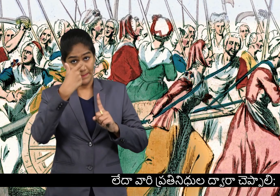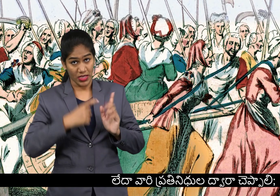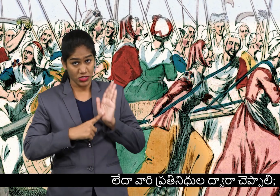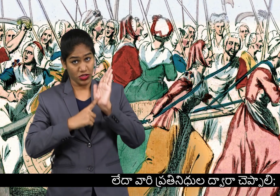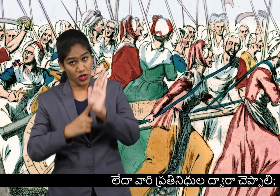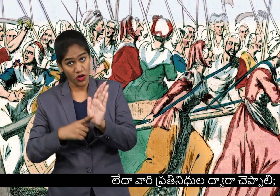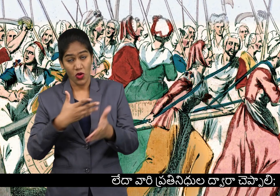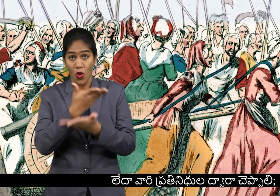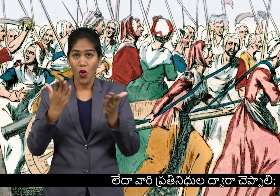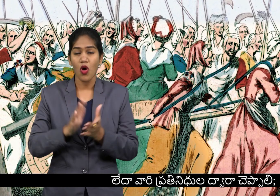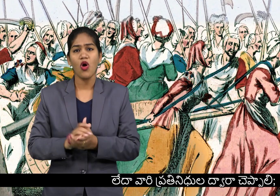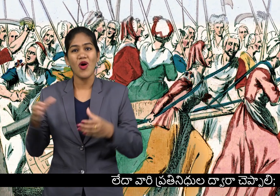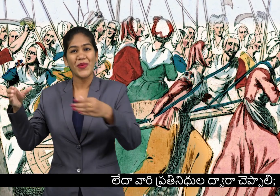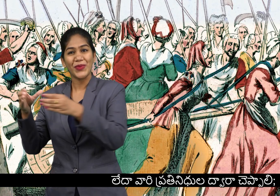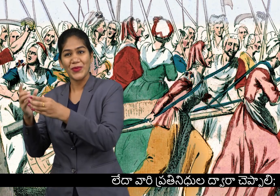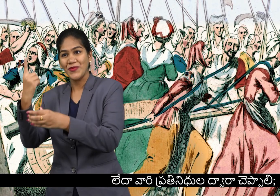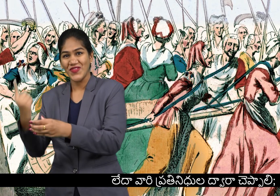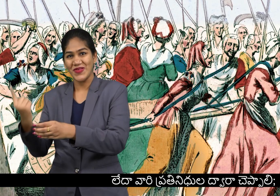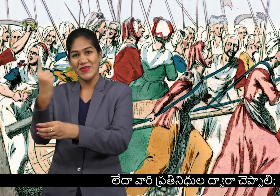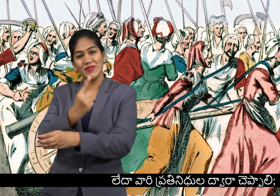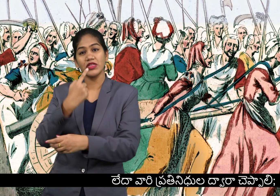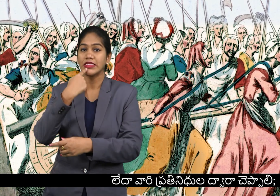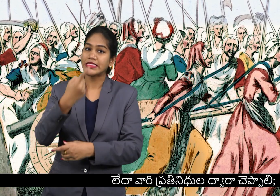లేదా వారి ప్రతినిధుల ద్వారా చెప్పాలి.